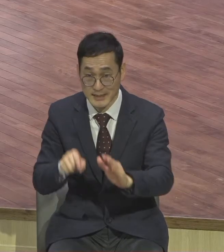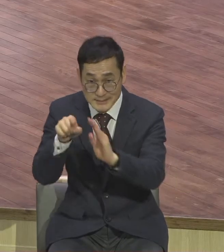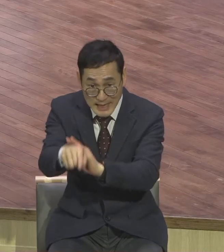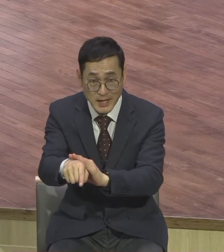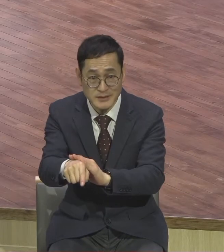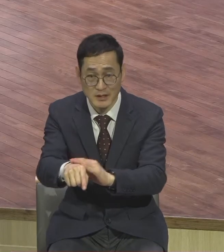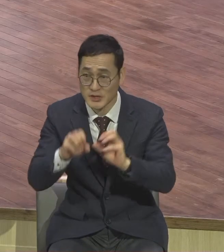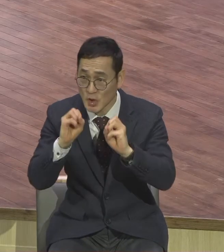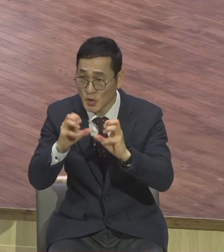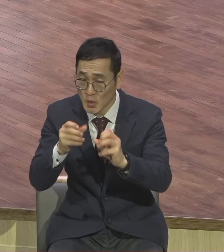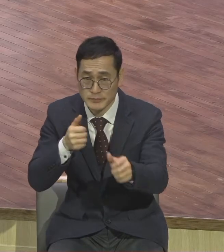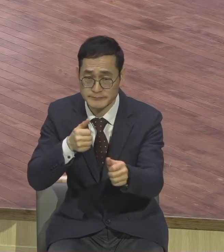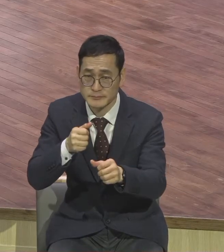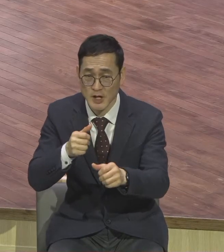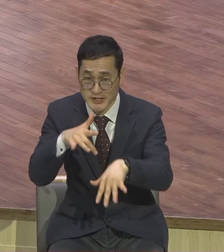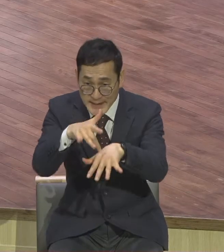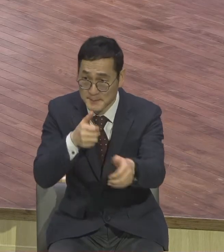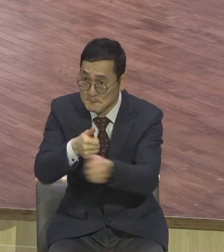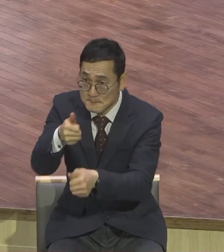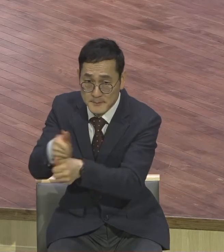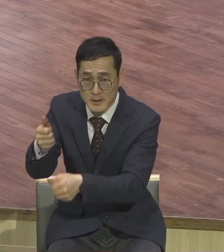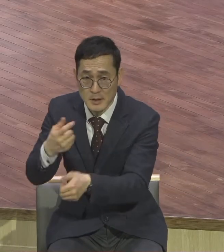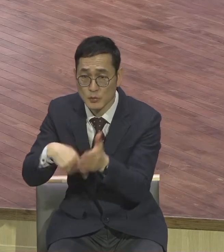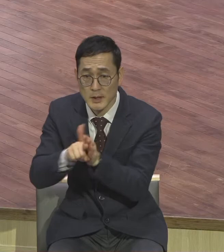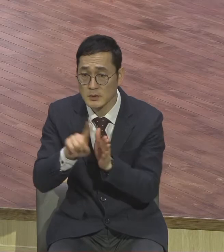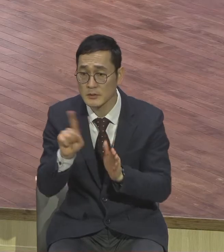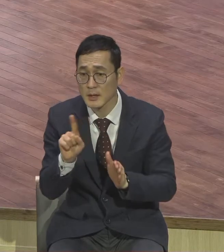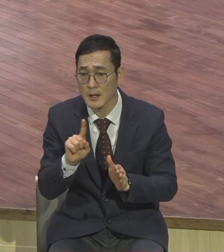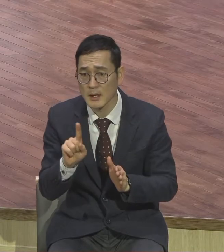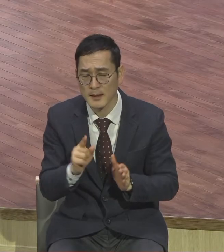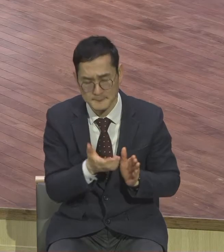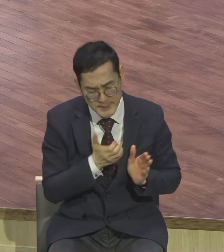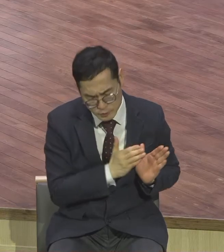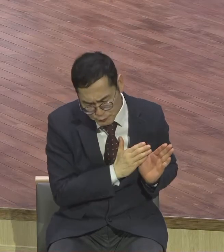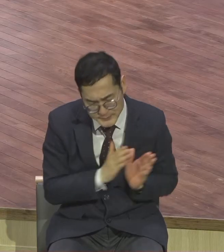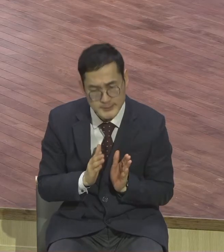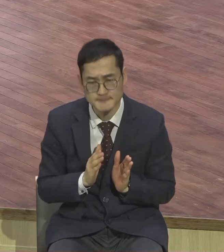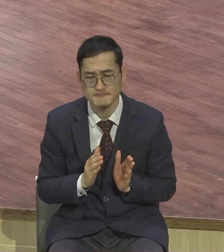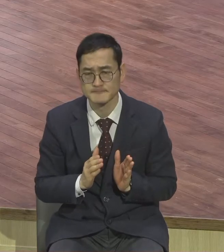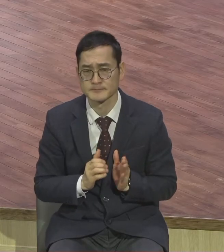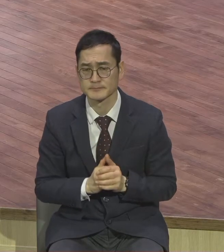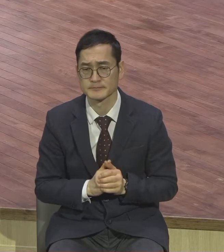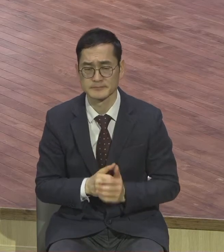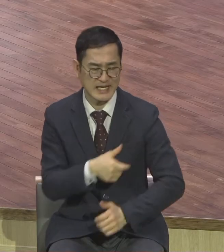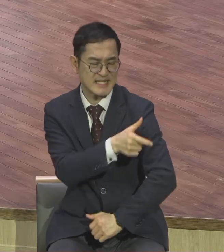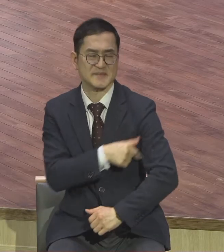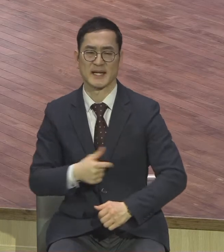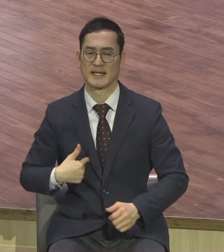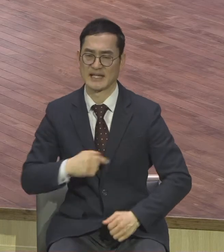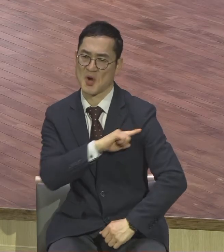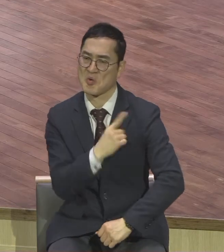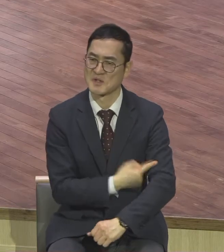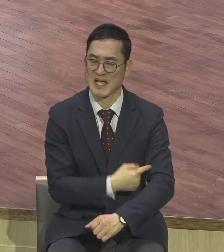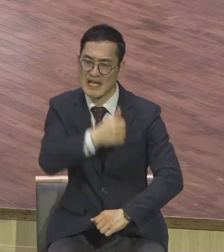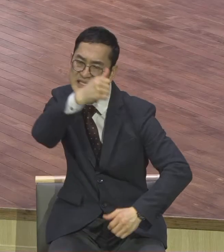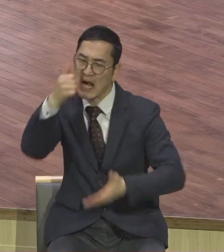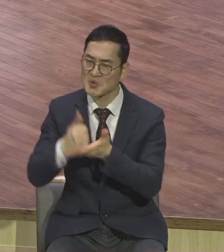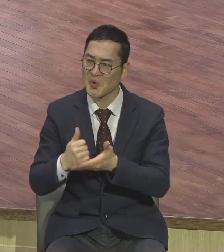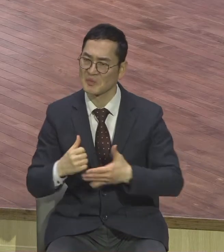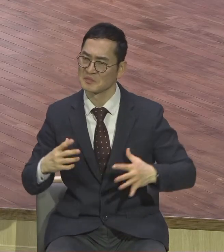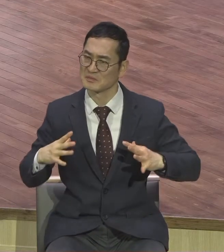무장해야지. 아멘. 교회 다닌다고 집권 받았다고 아닙니다. 무장해야 됩니다.